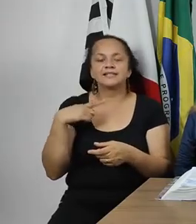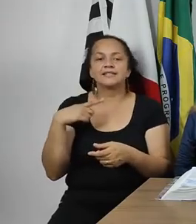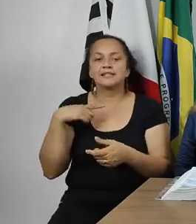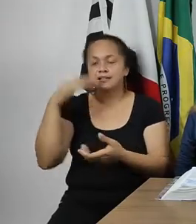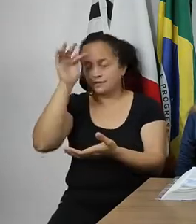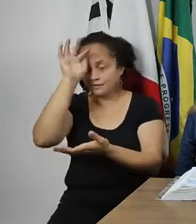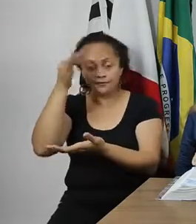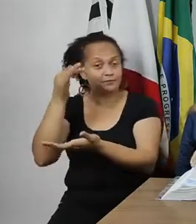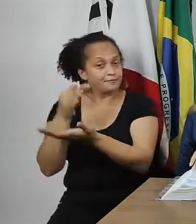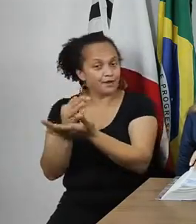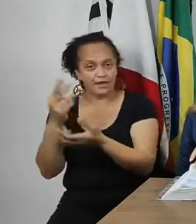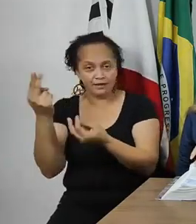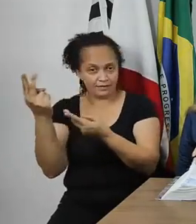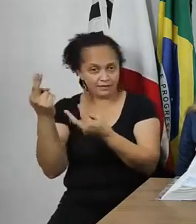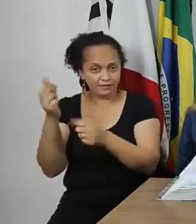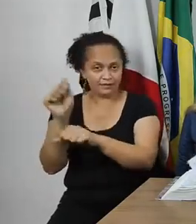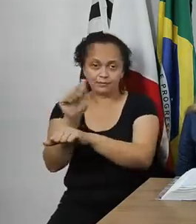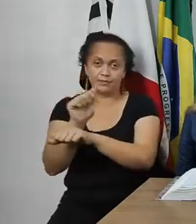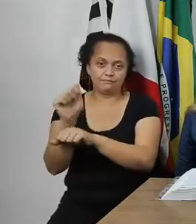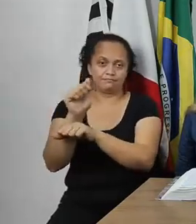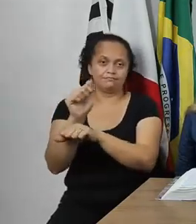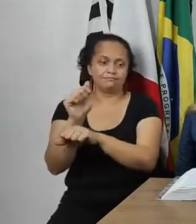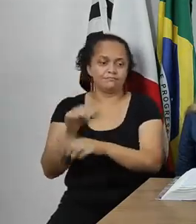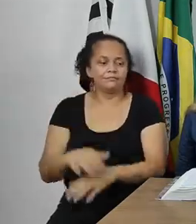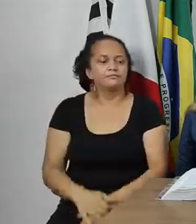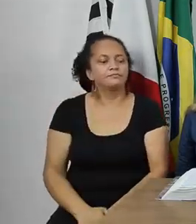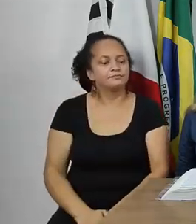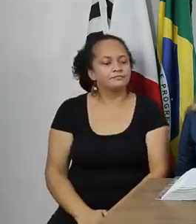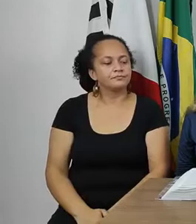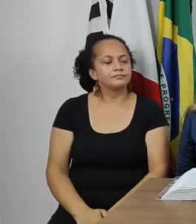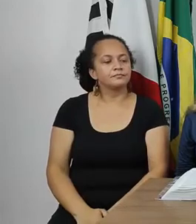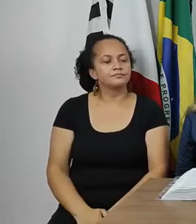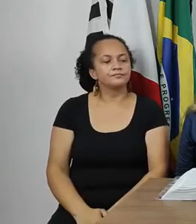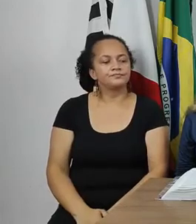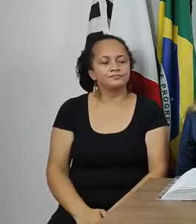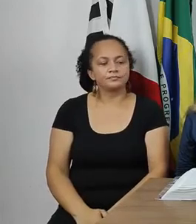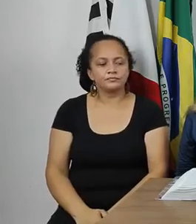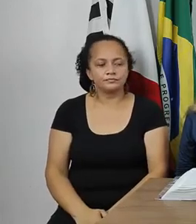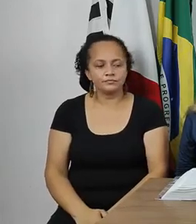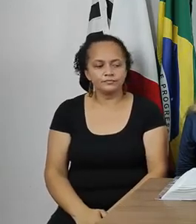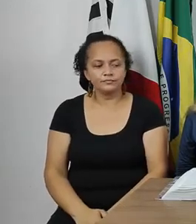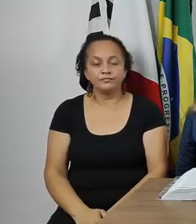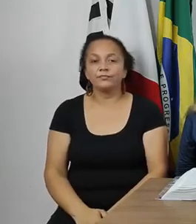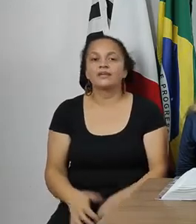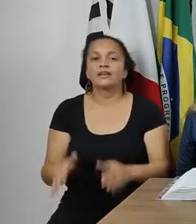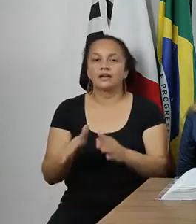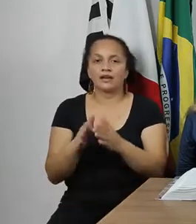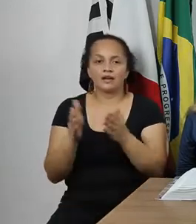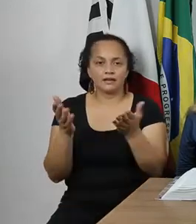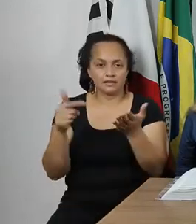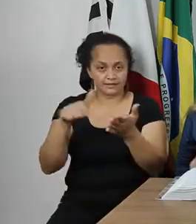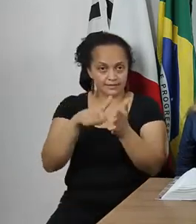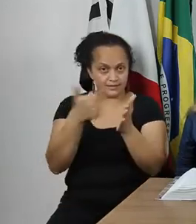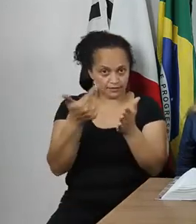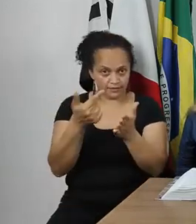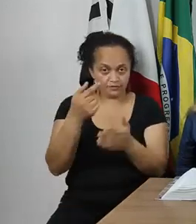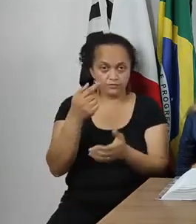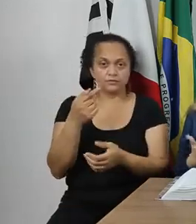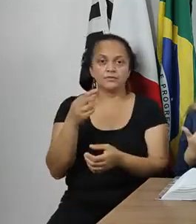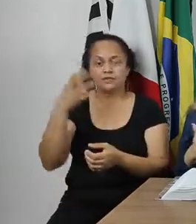de Abraão. Eu quero continuar com vocês agora em 2 Reis, a partir do capítulo